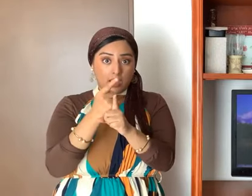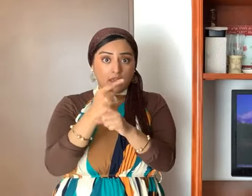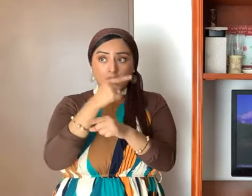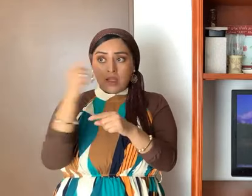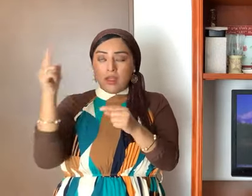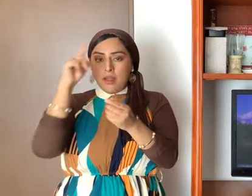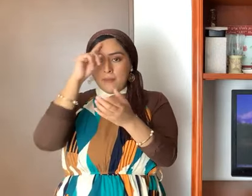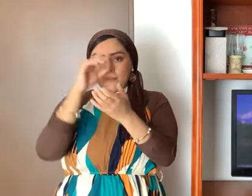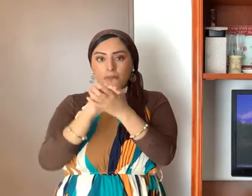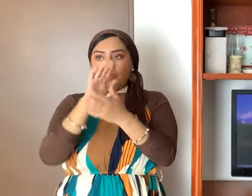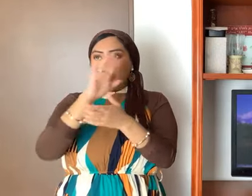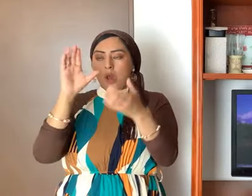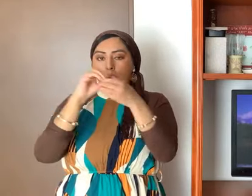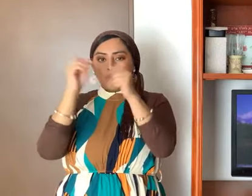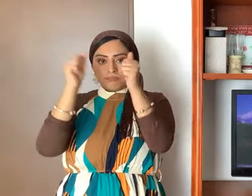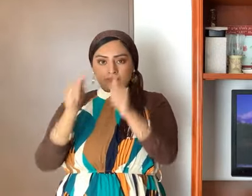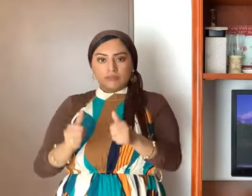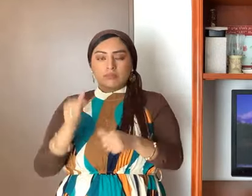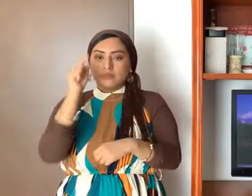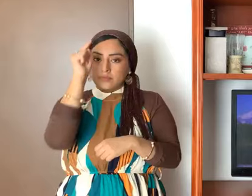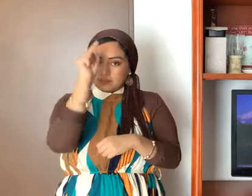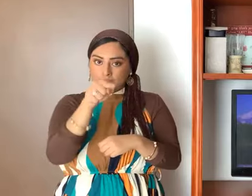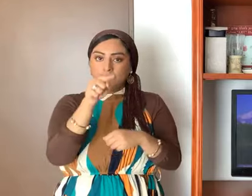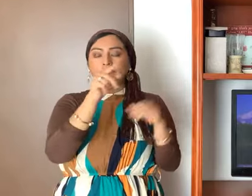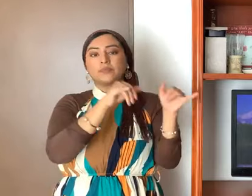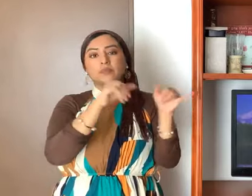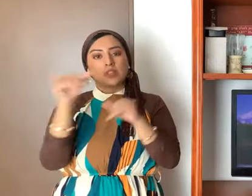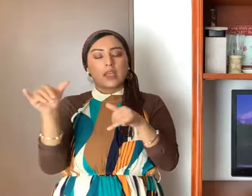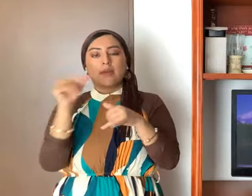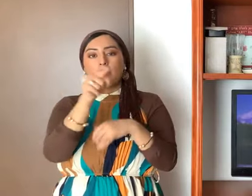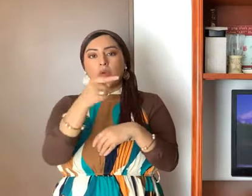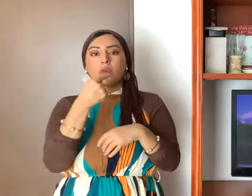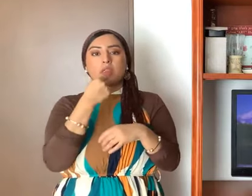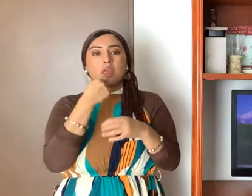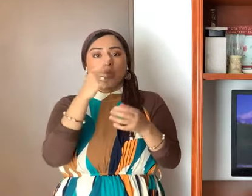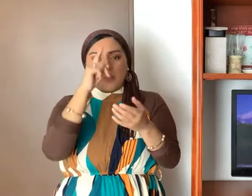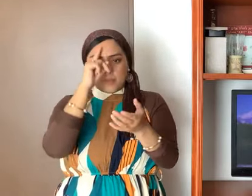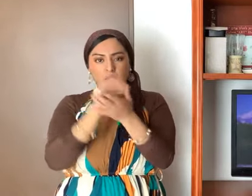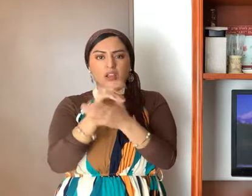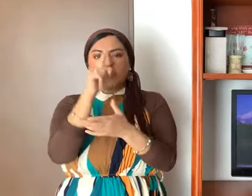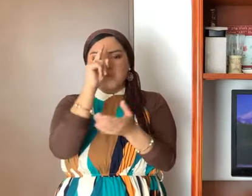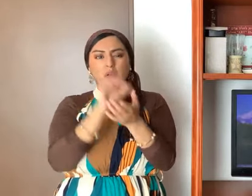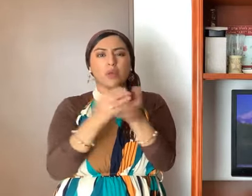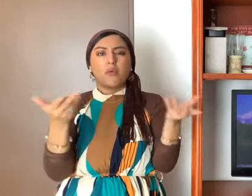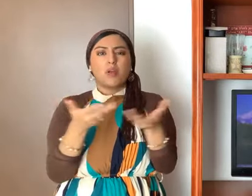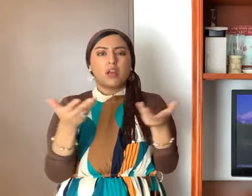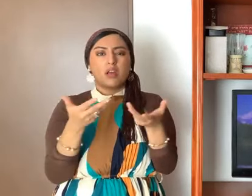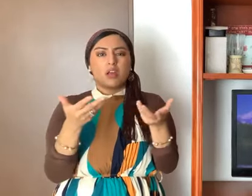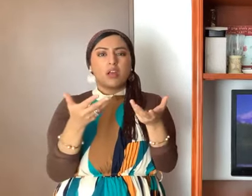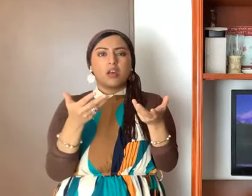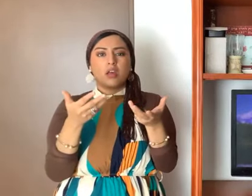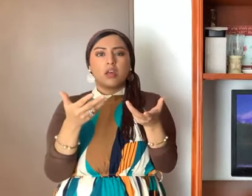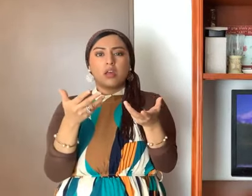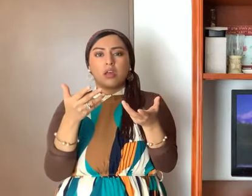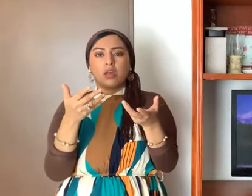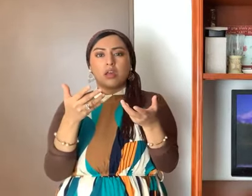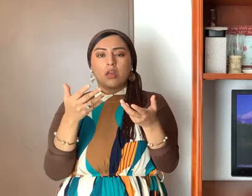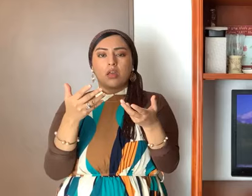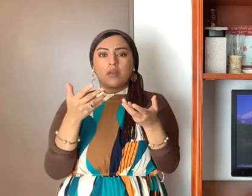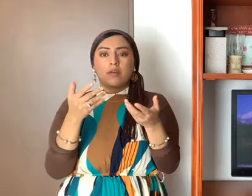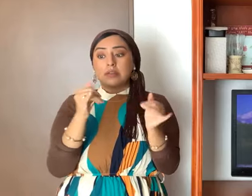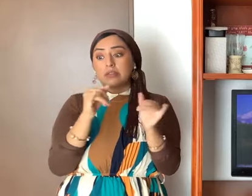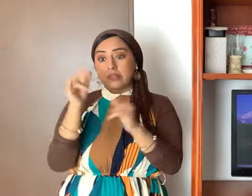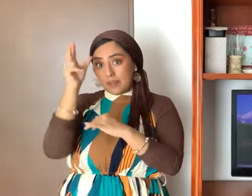Creen en sus ídolos. Tú también dices que crees. ¿Qué crees? Que los demonios creen